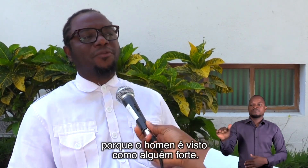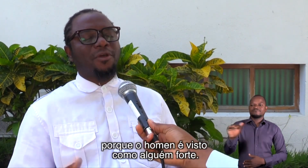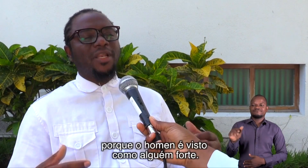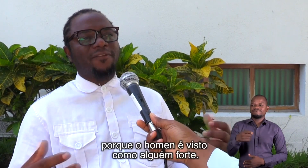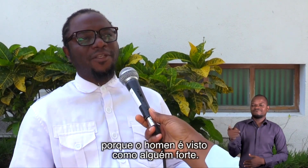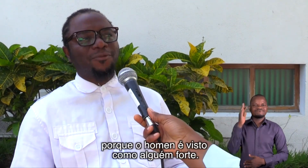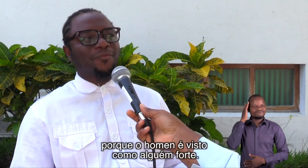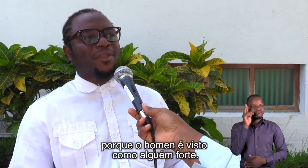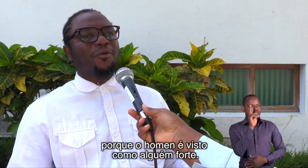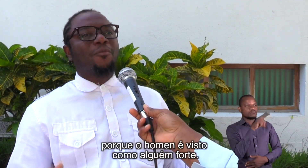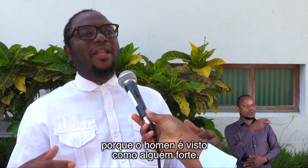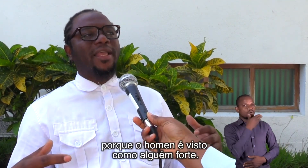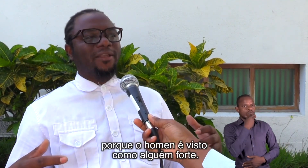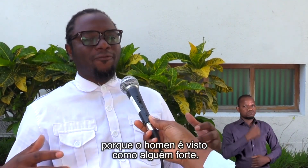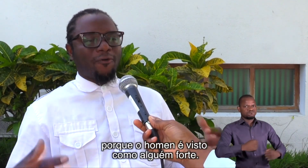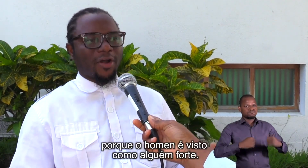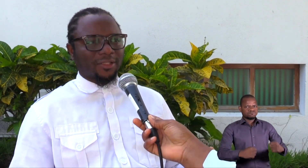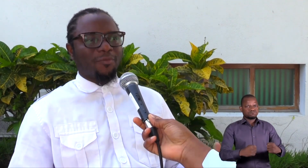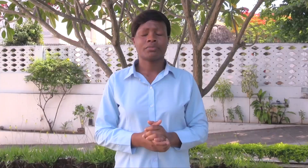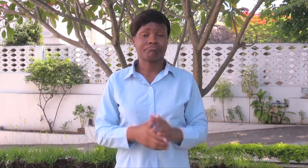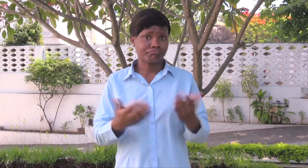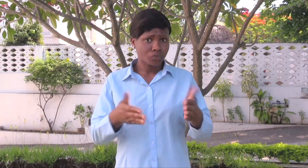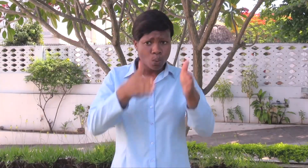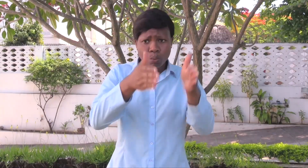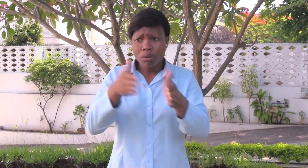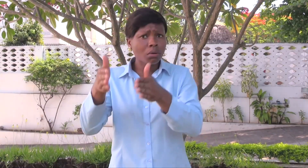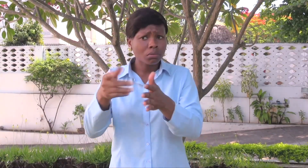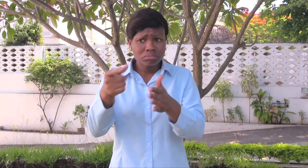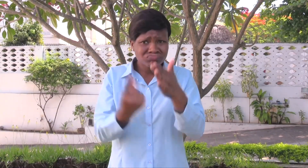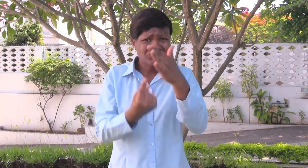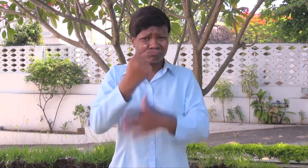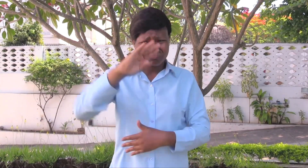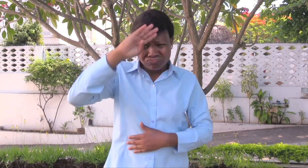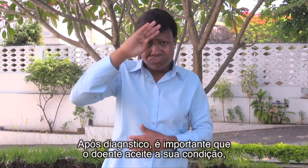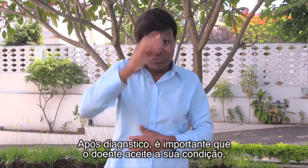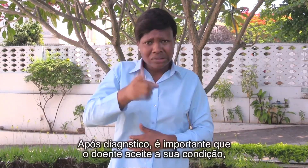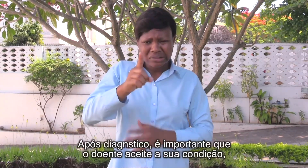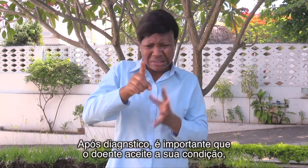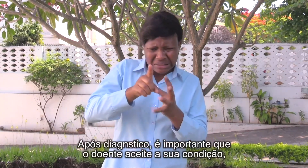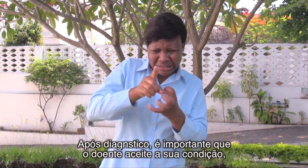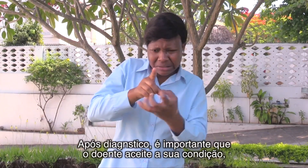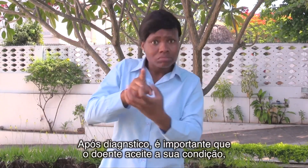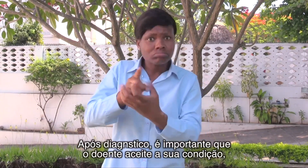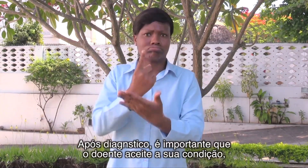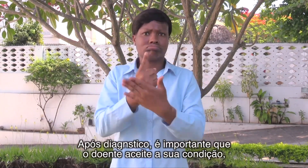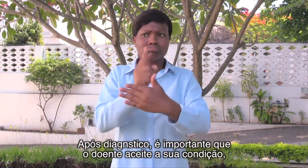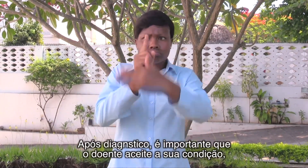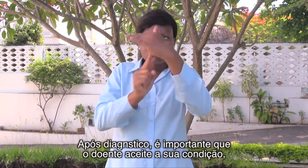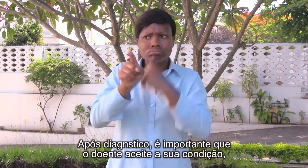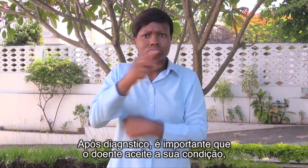os homens ele é visto como alguém forte. Após o diagnóstico, é importante que o doente